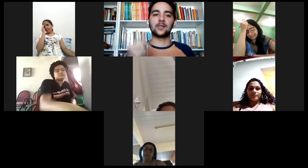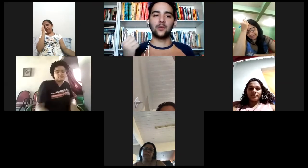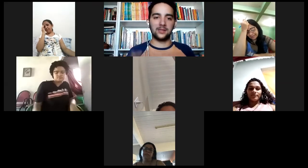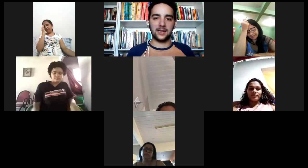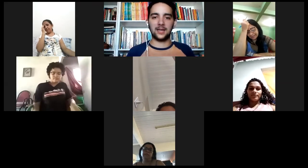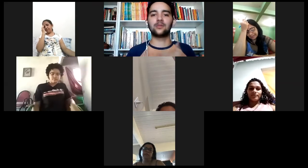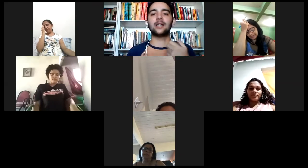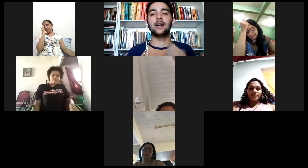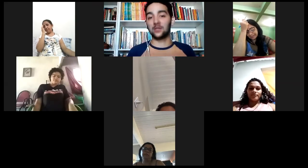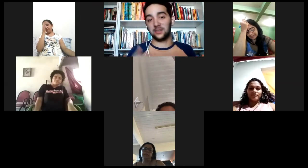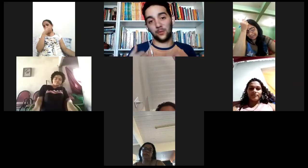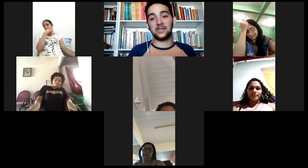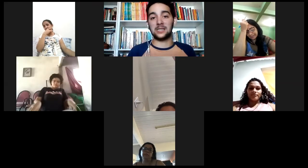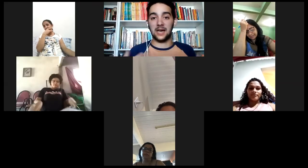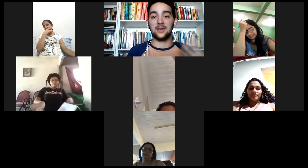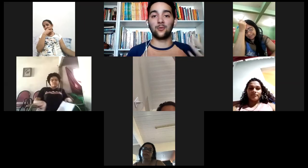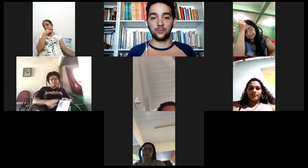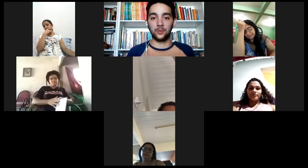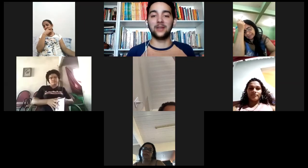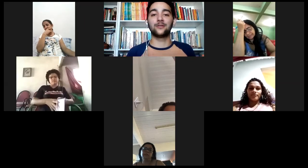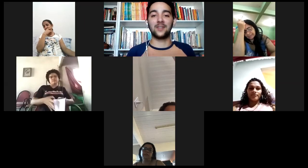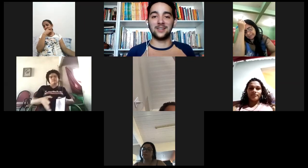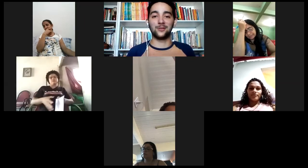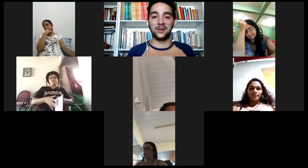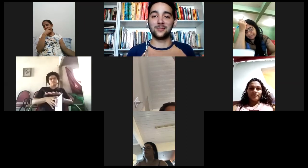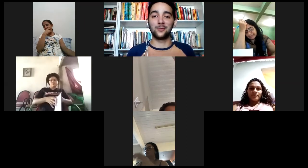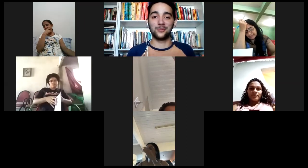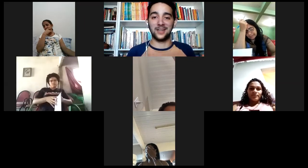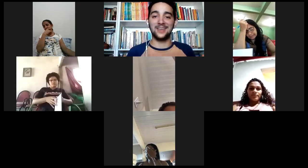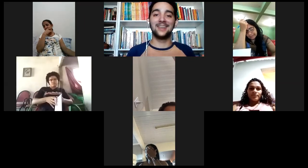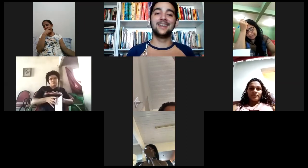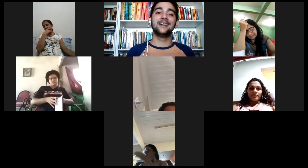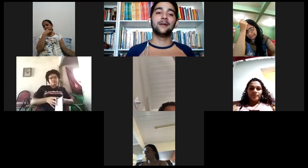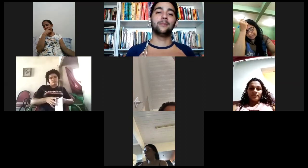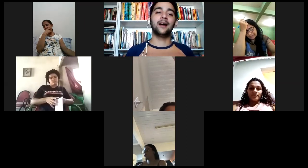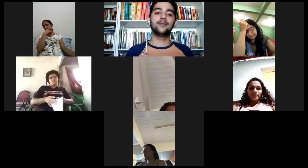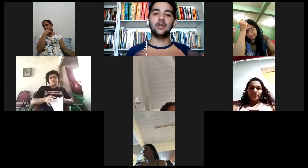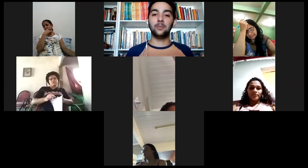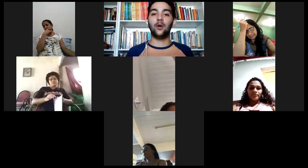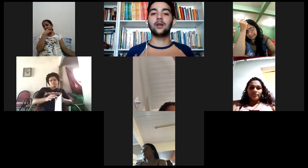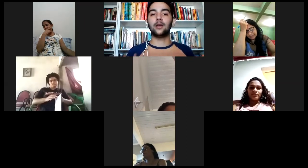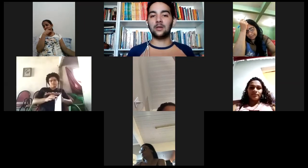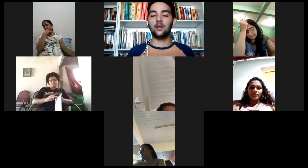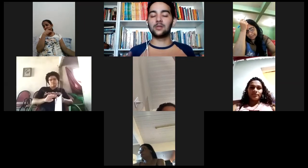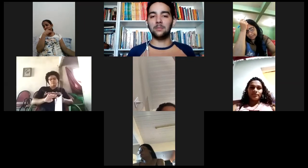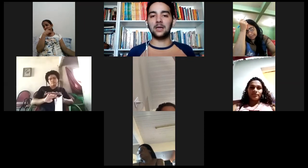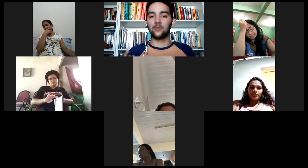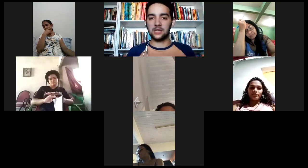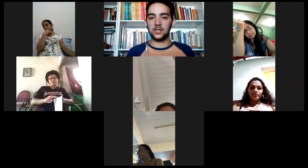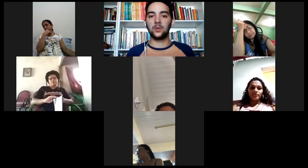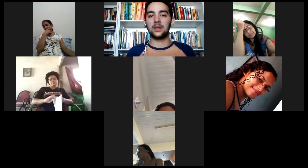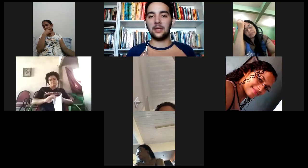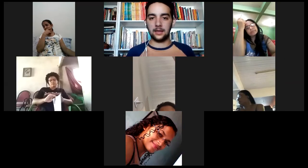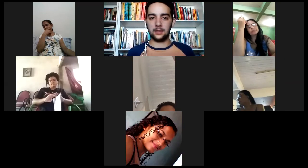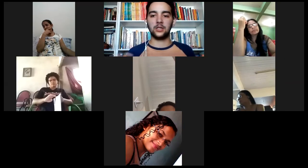as anotações, entrem no site, vocês vão precisar em alguns momentos fazer isso mesmo, que eu sei. Mas o que importa é eu saber que